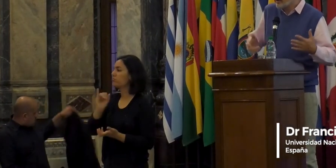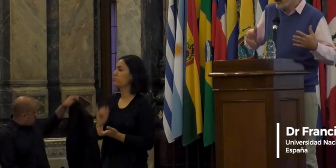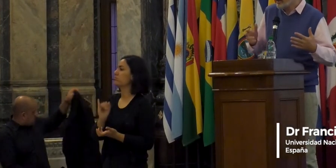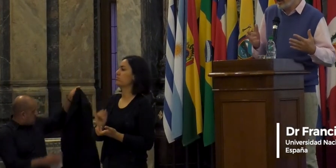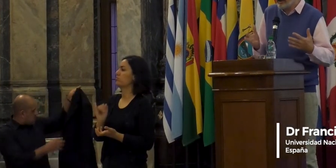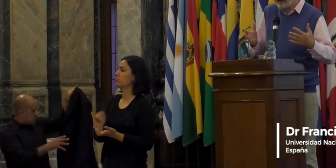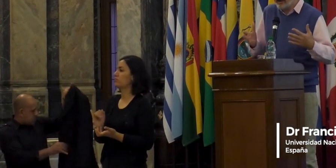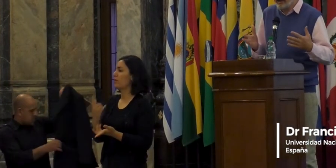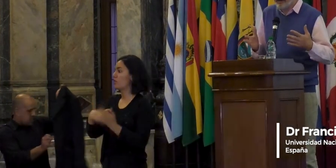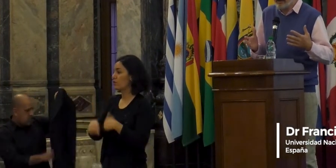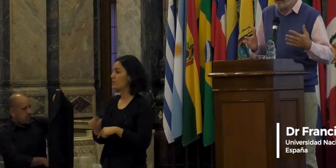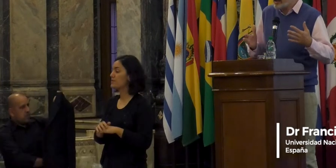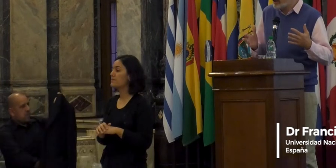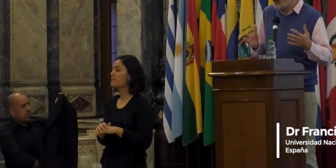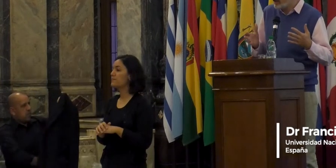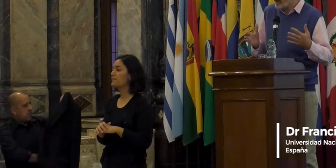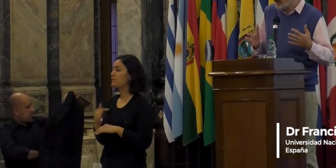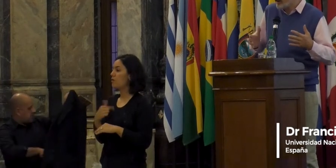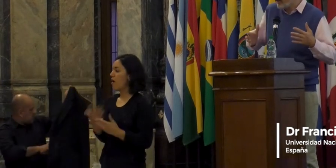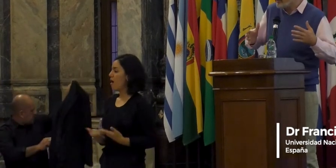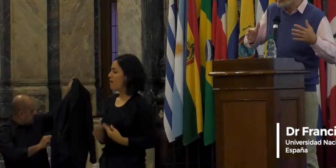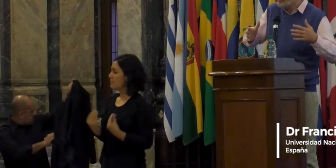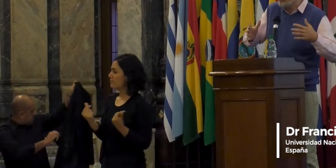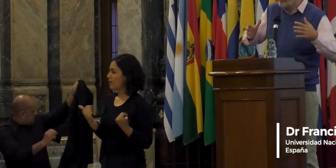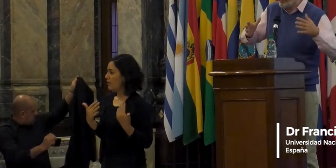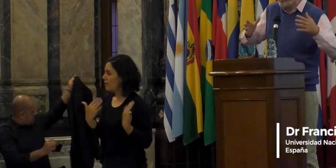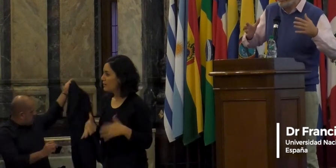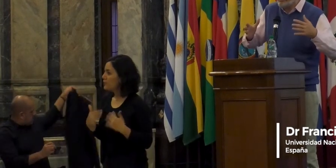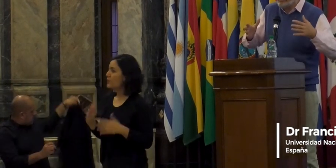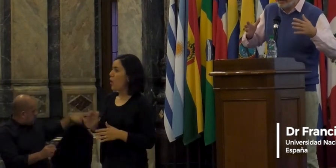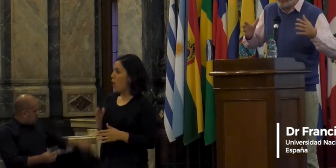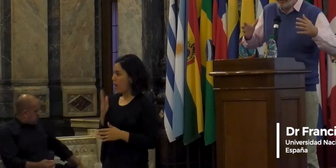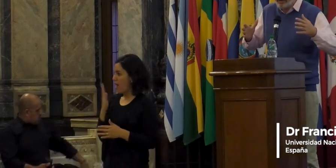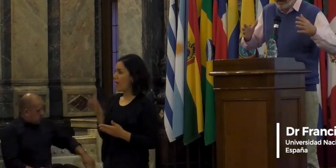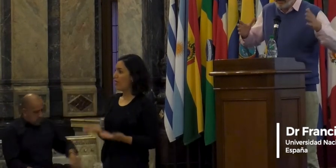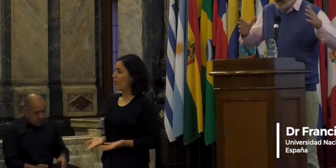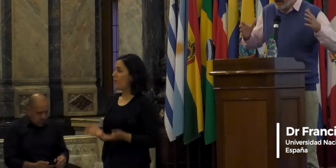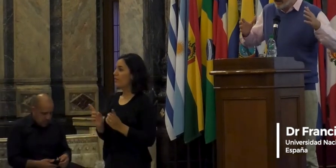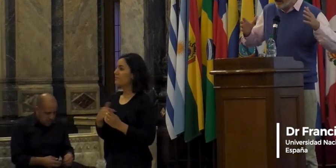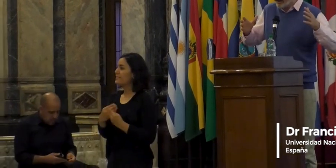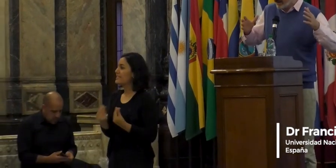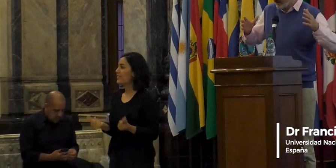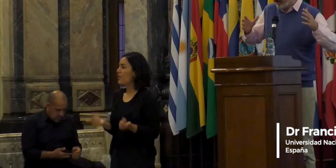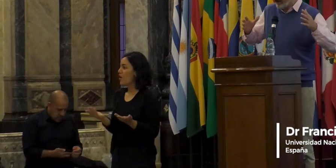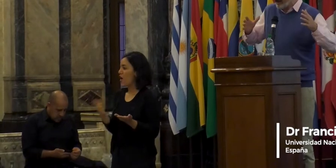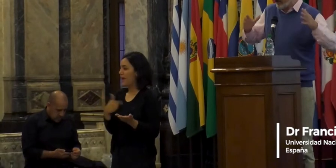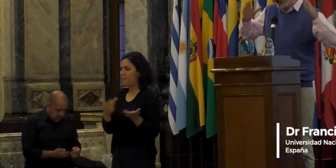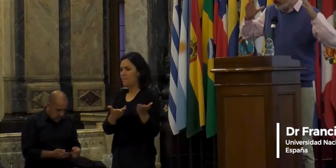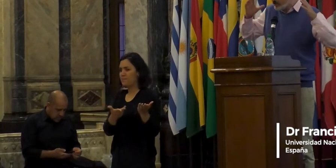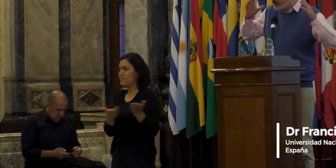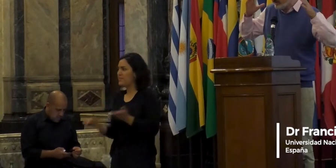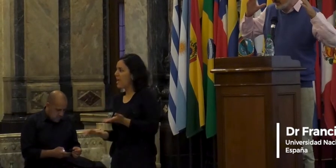Y por tanto, bueno, pues me siento muy honrado y al mismo tiempo siento también que me quedaba muy grande el encargo de hablar